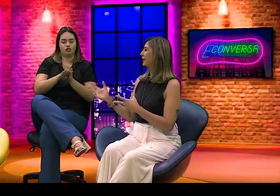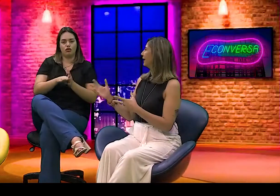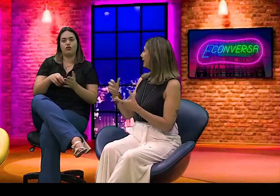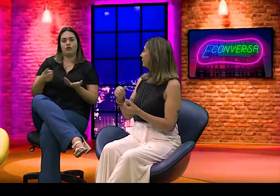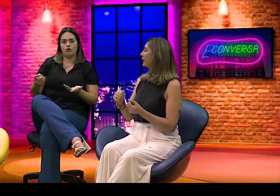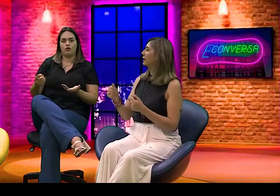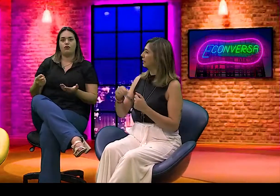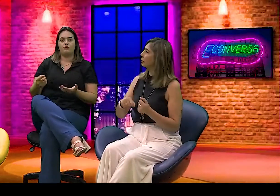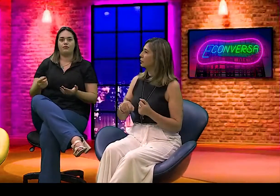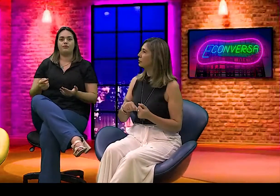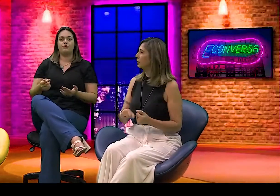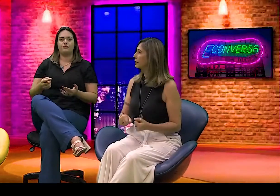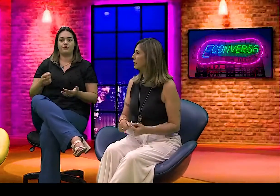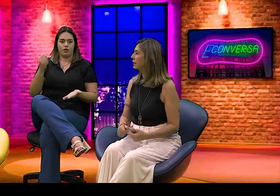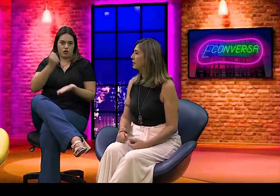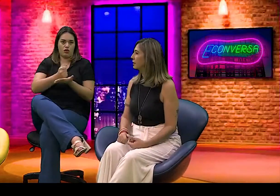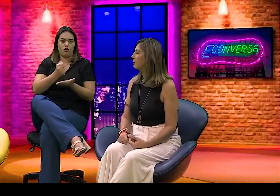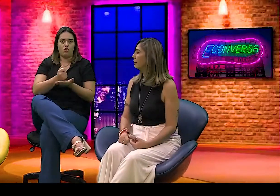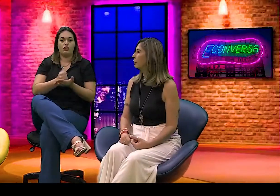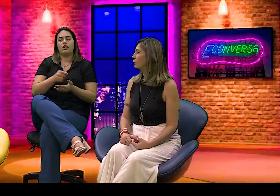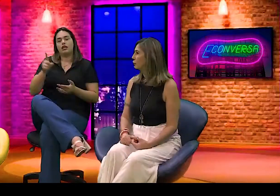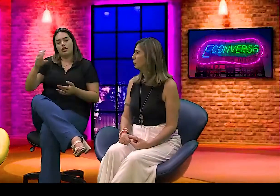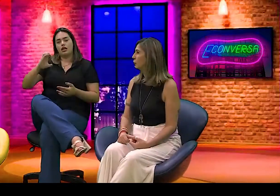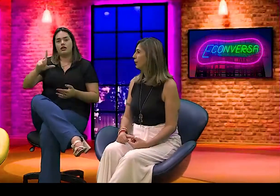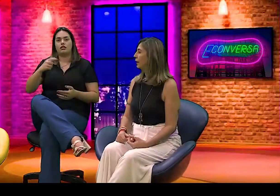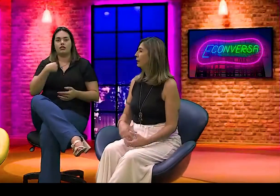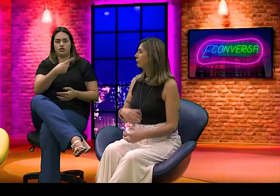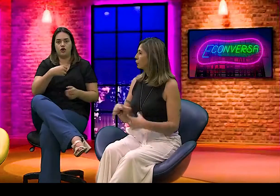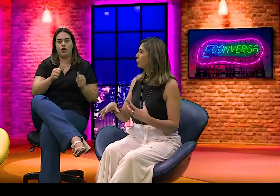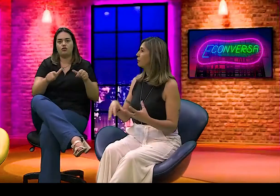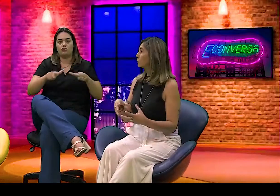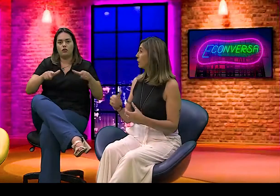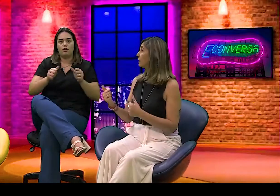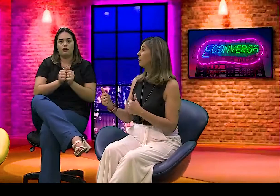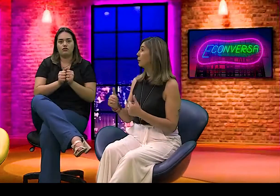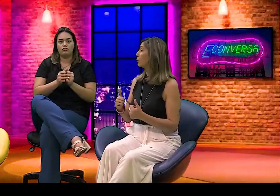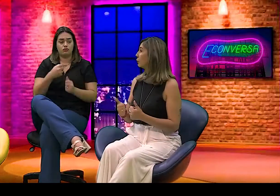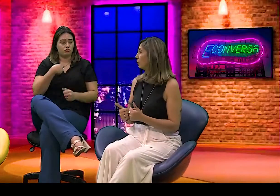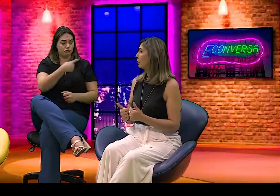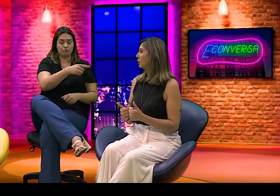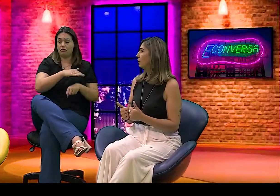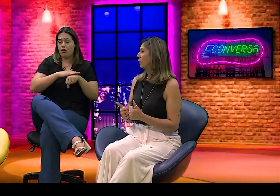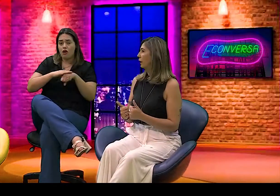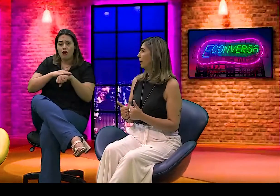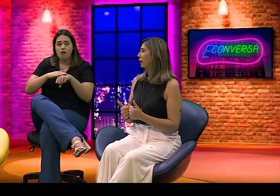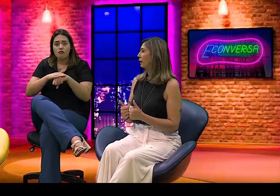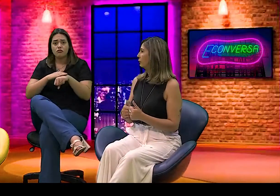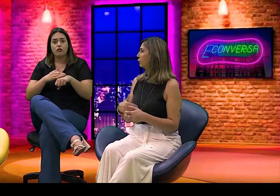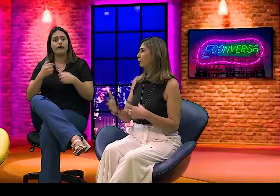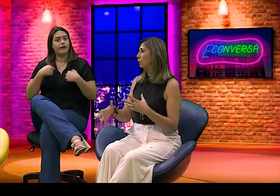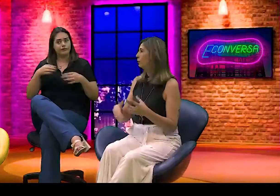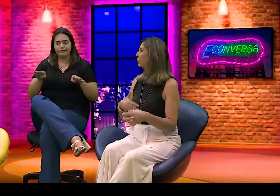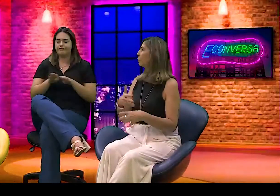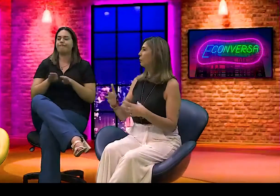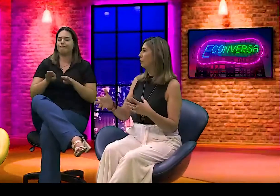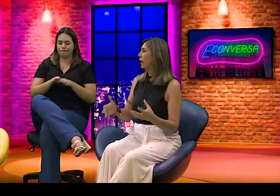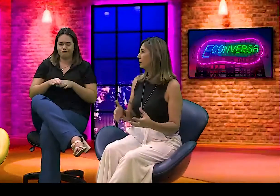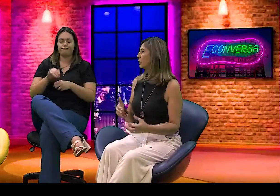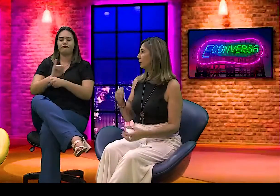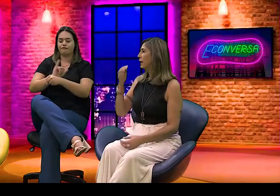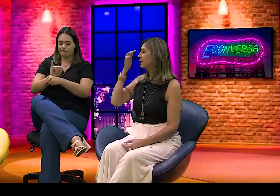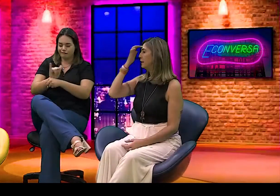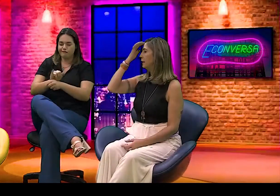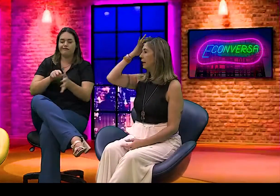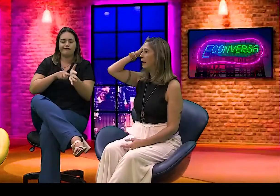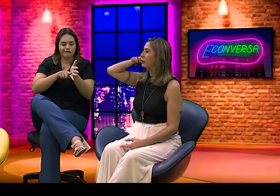Foi contratada ela pela clínica para a gente fazer esse trabalho em conjunto. Então a gente conversou, ela também procurou no YouTube, procurou meios